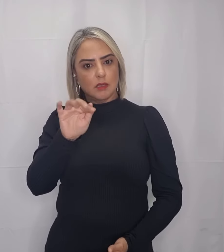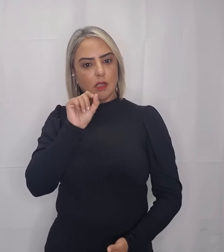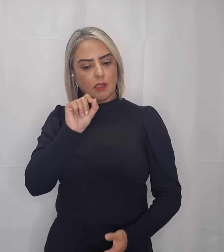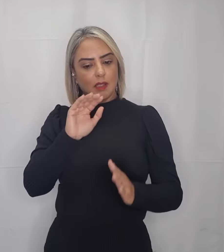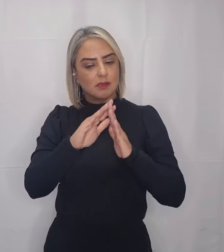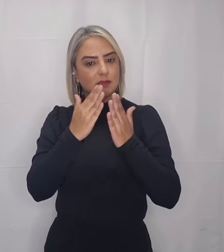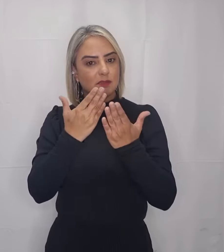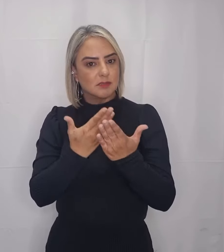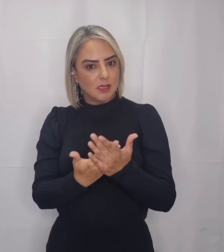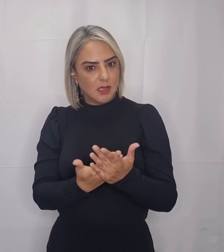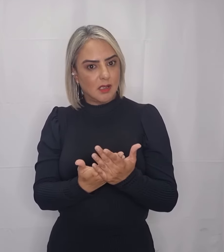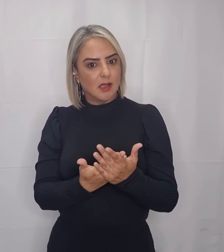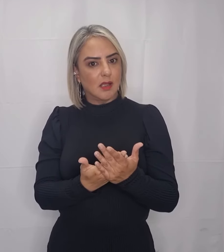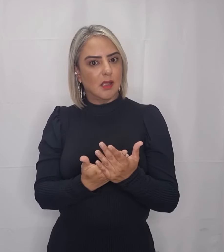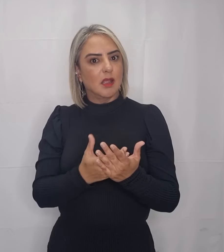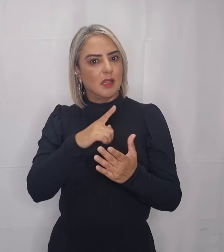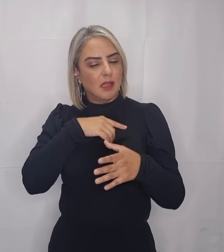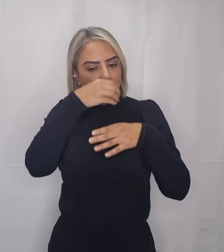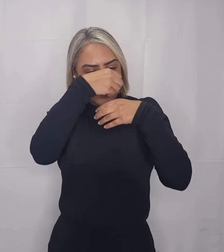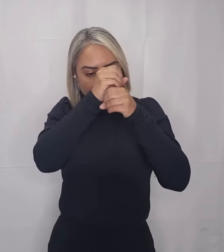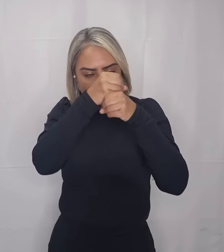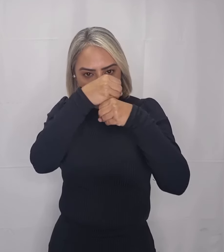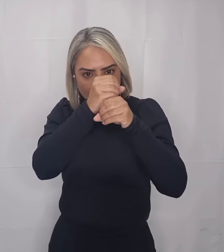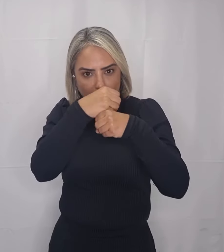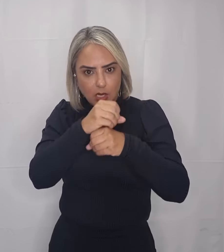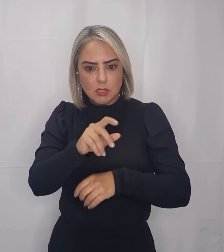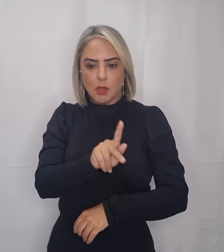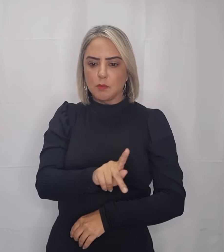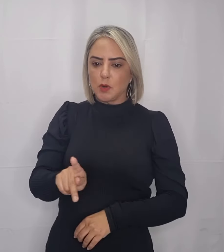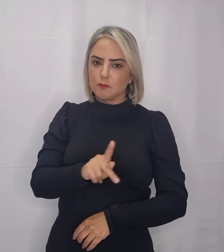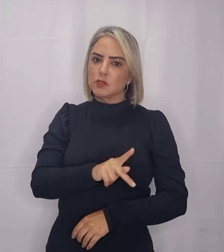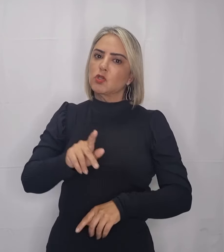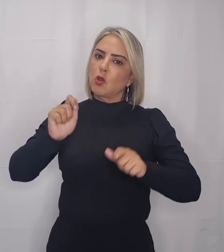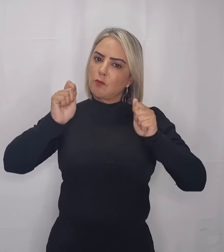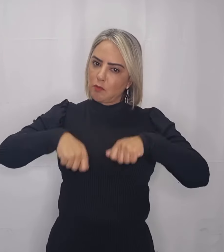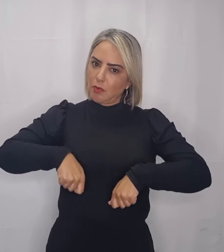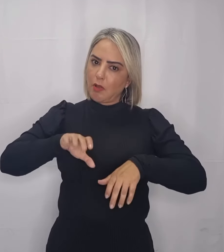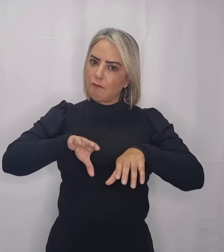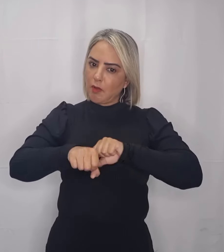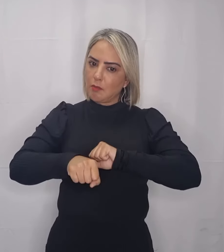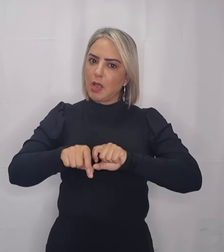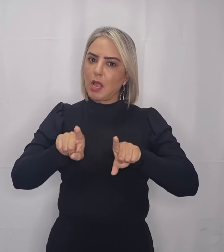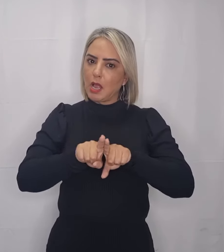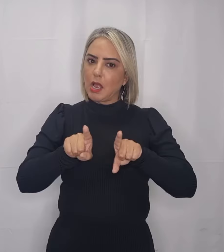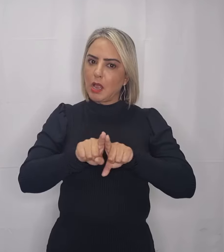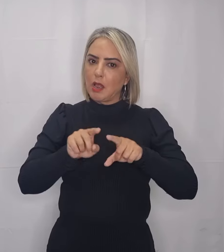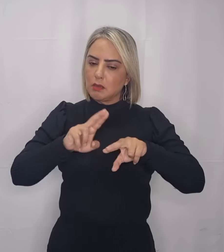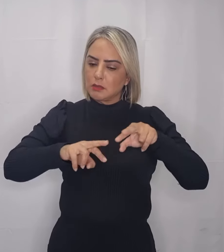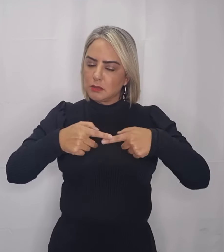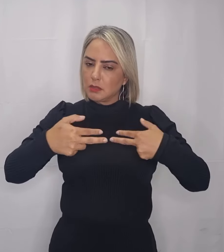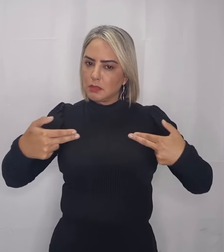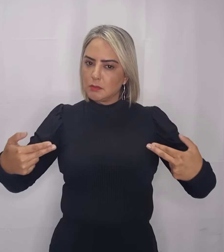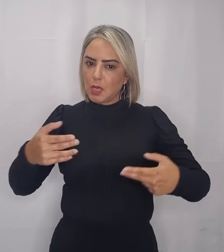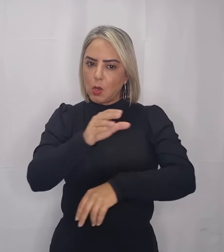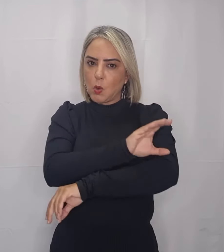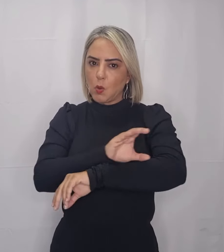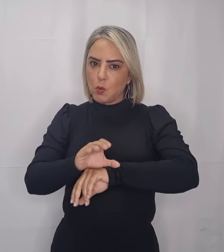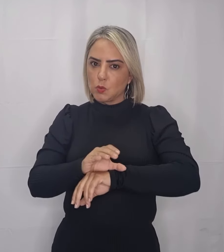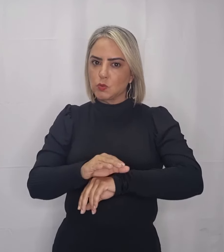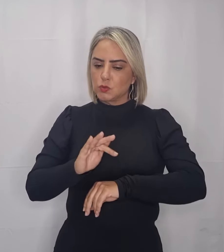há laboratórios, professores capacitados e equipamentos para cursos de ponta. No